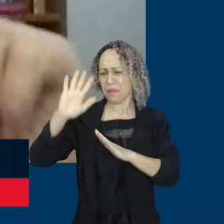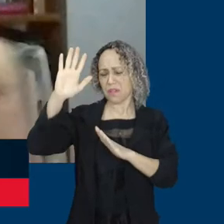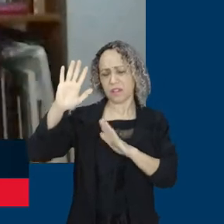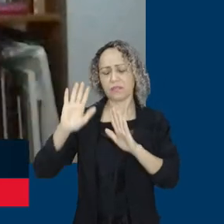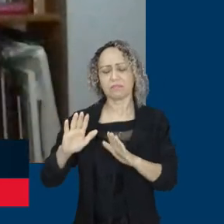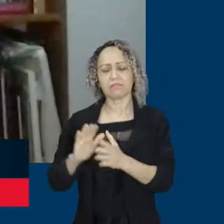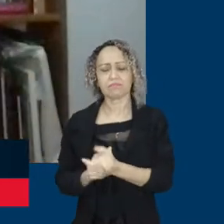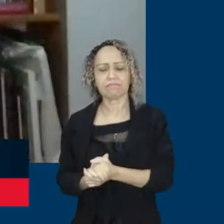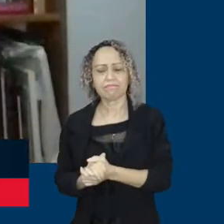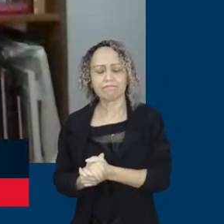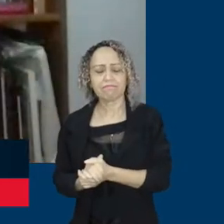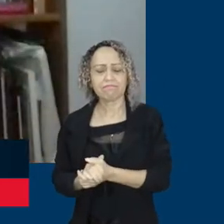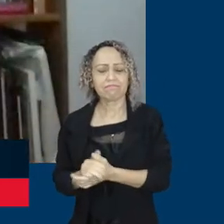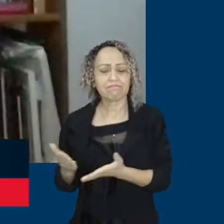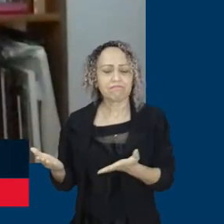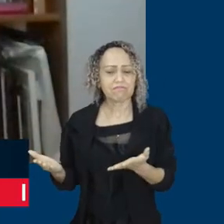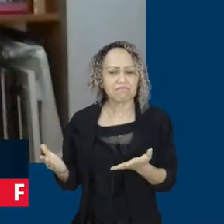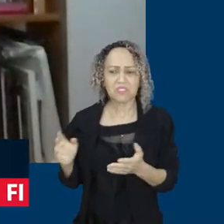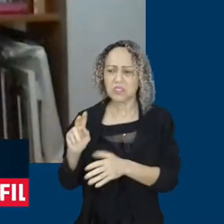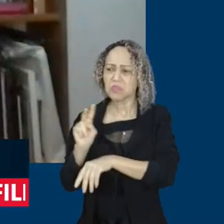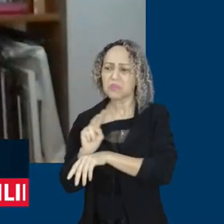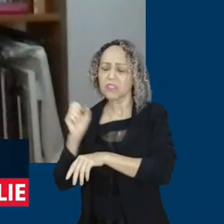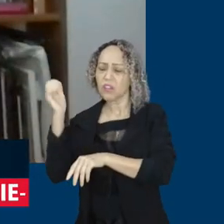ainda, Amanda, porque